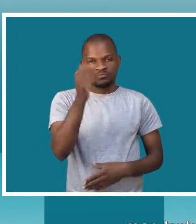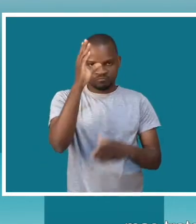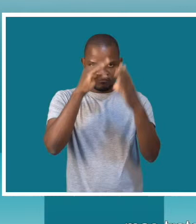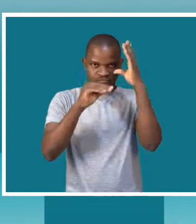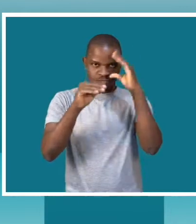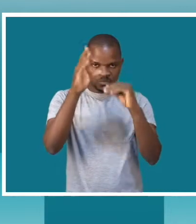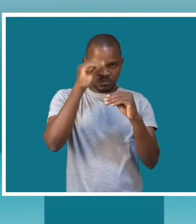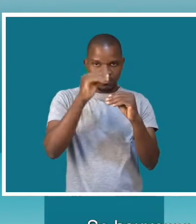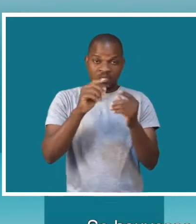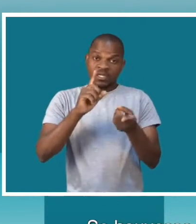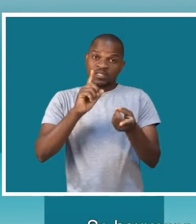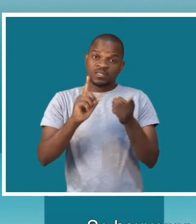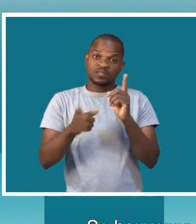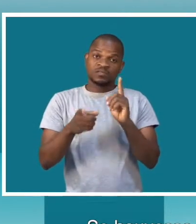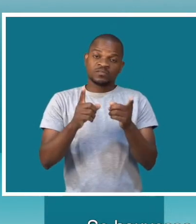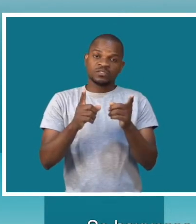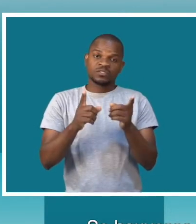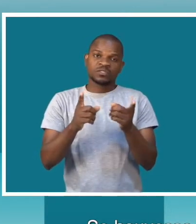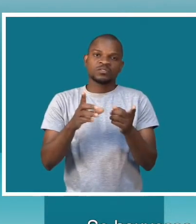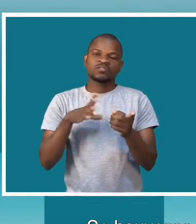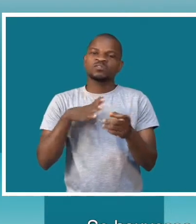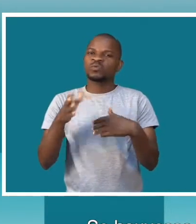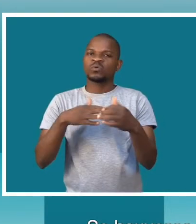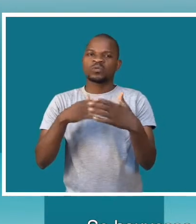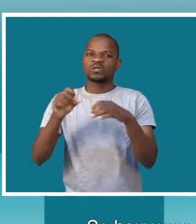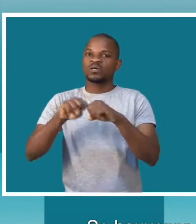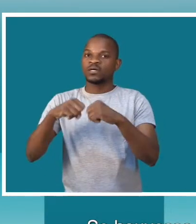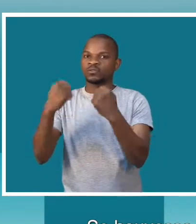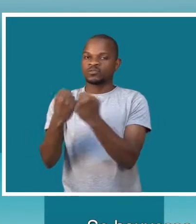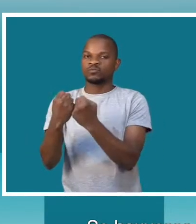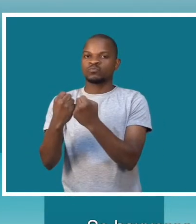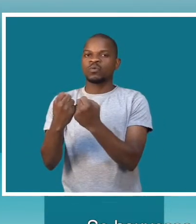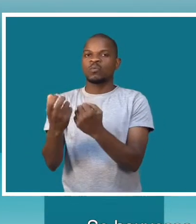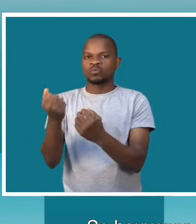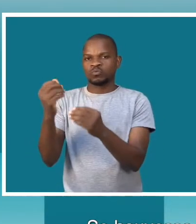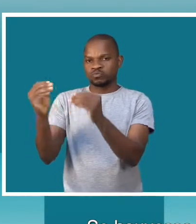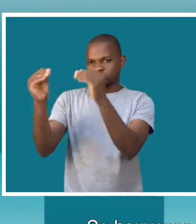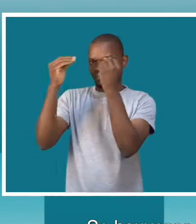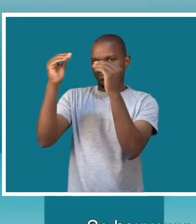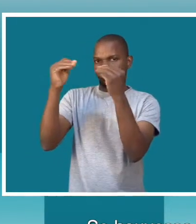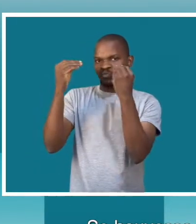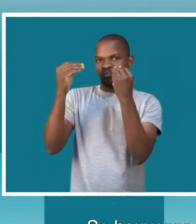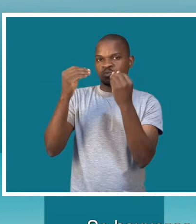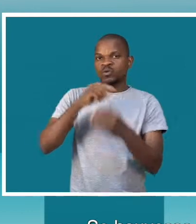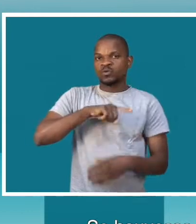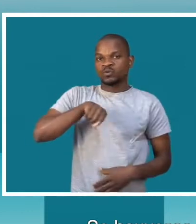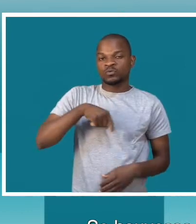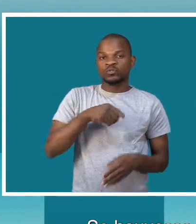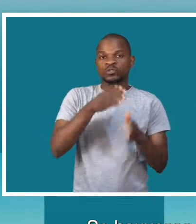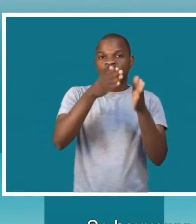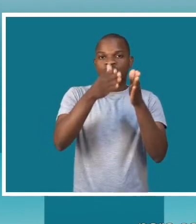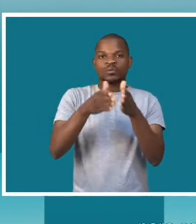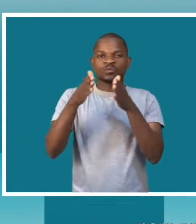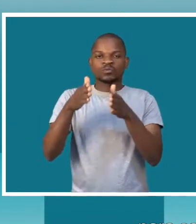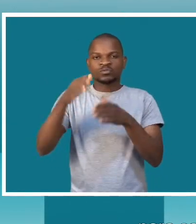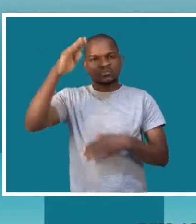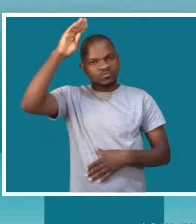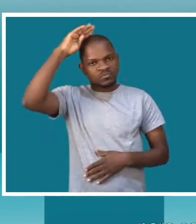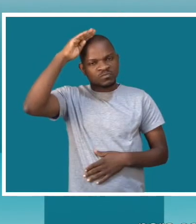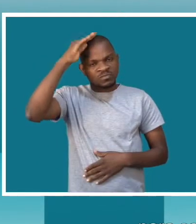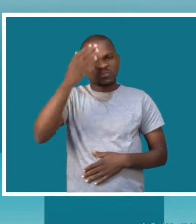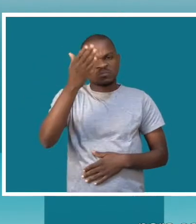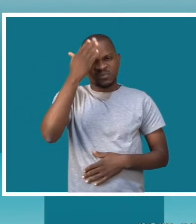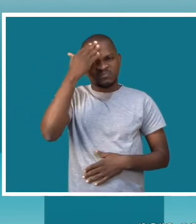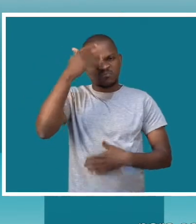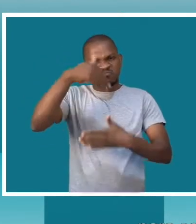aprender. Se calhar se tivesse uma organização que capacitasse as enfermeiras nesse contexto de saberem